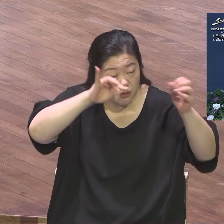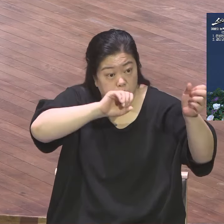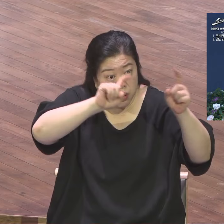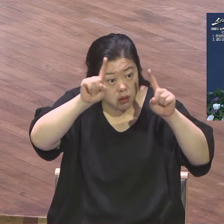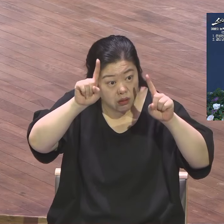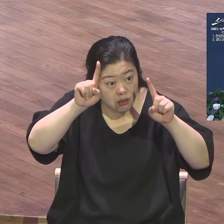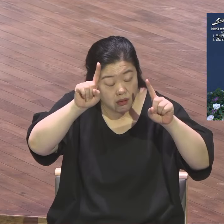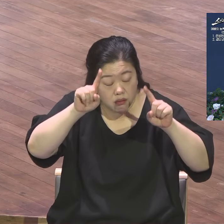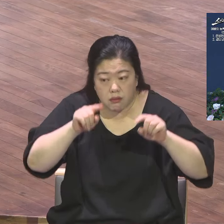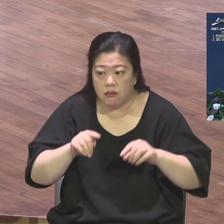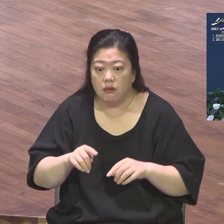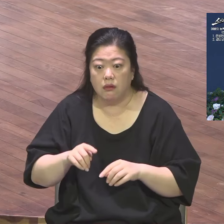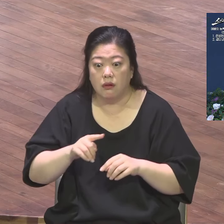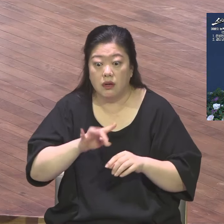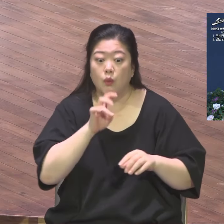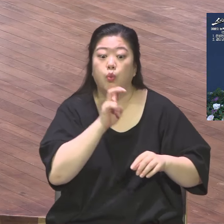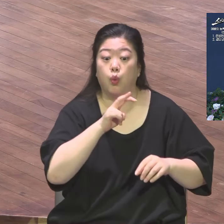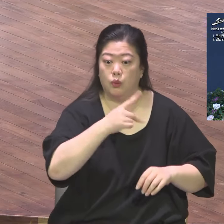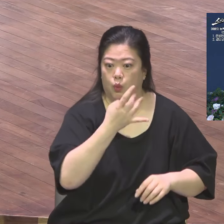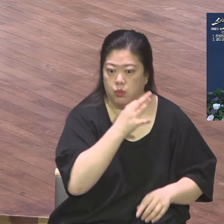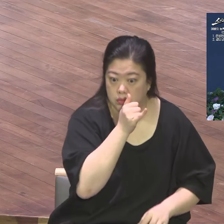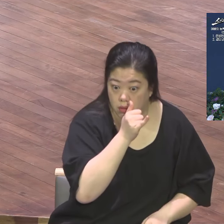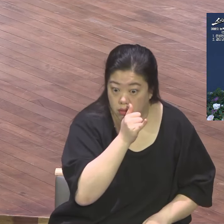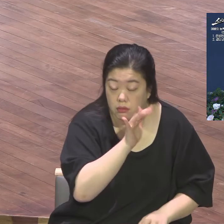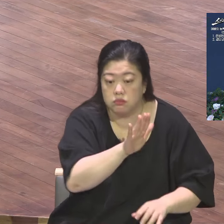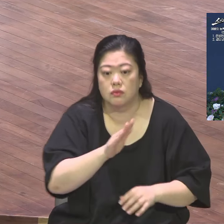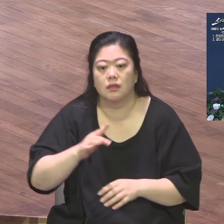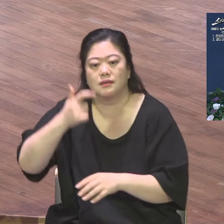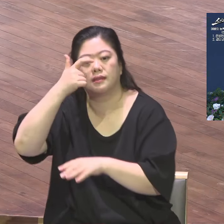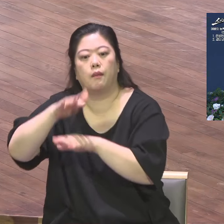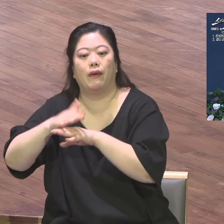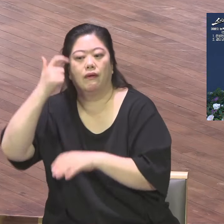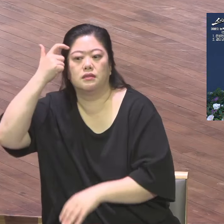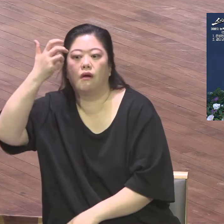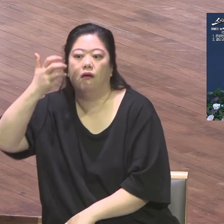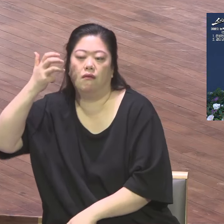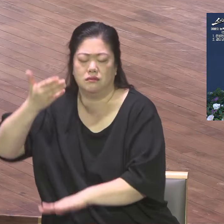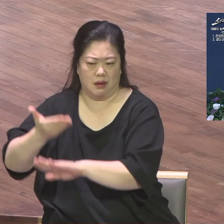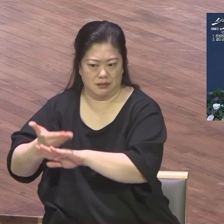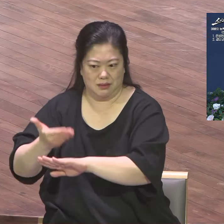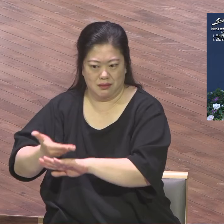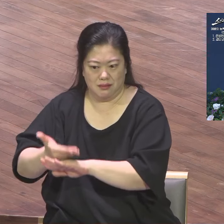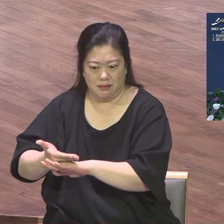되는 이 뇌는 이 외부의 자극에 적극적으로